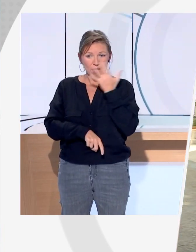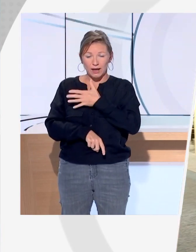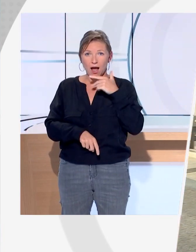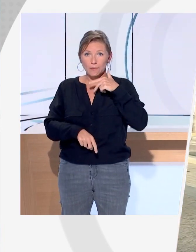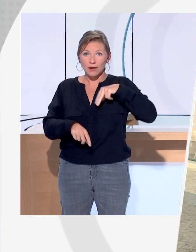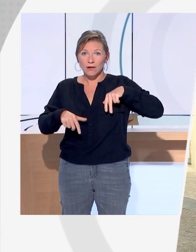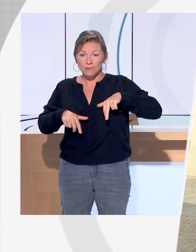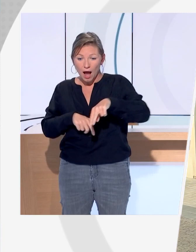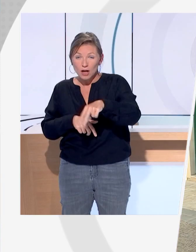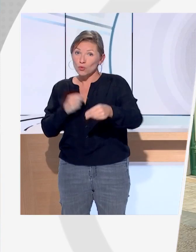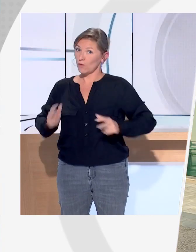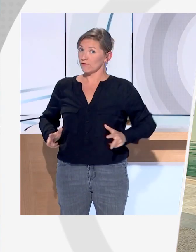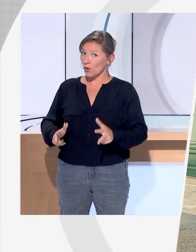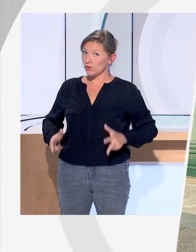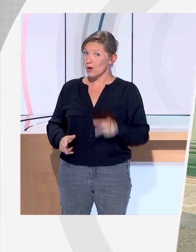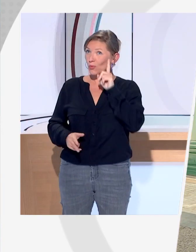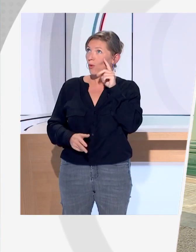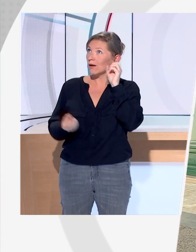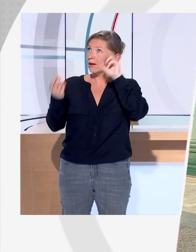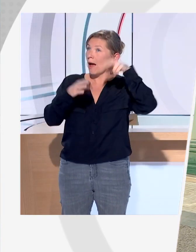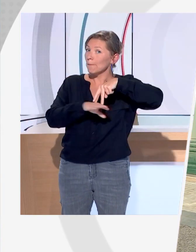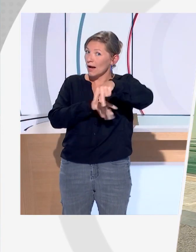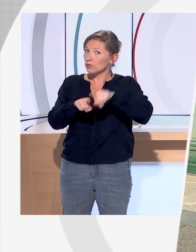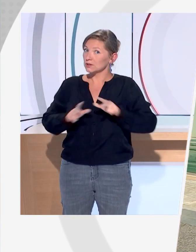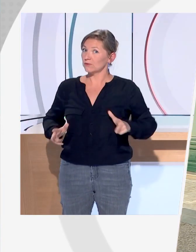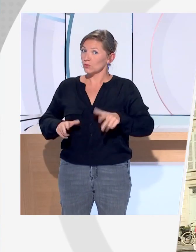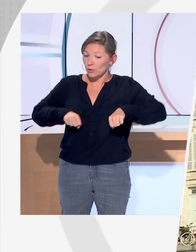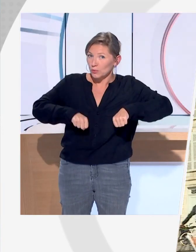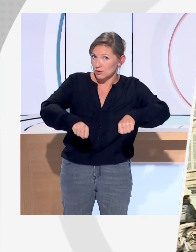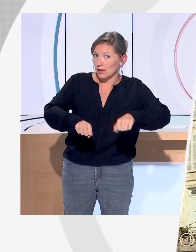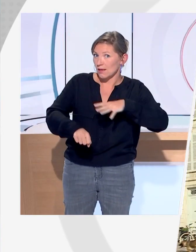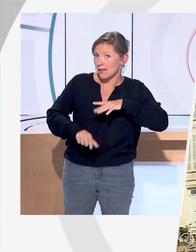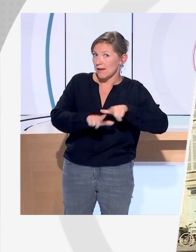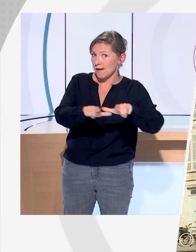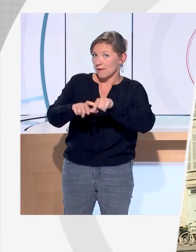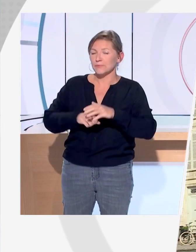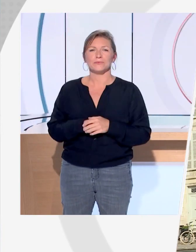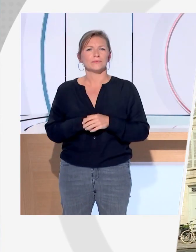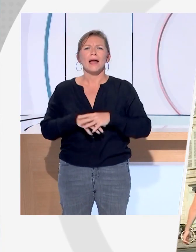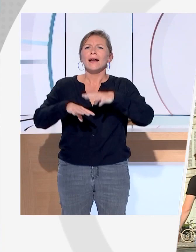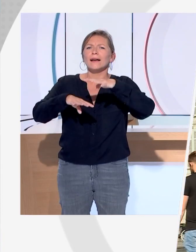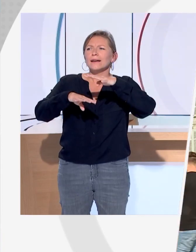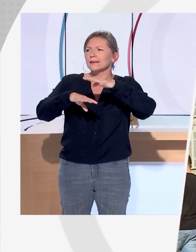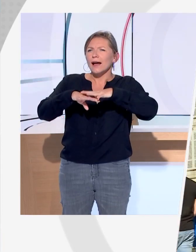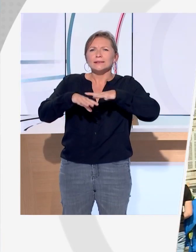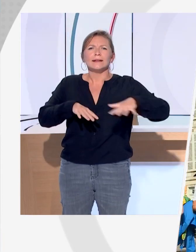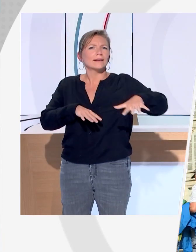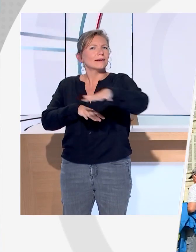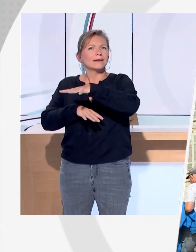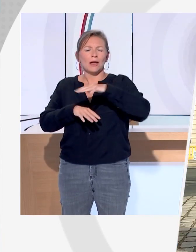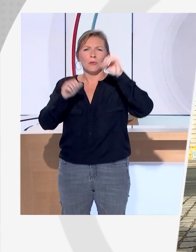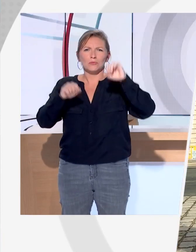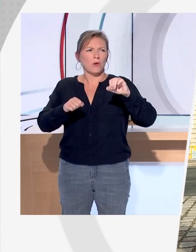personnes en fauteuil. Quand on dit marcher, c'est aussi se déplacer à fauteuil avec une poussette. C'était un quartier pour les... Ici, cette guide locale